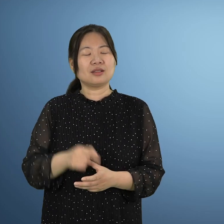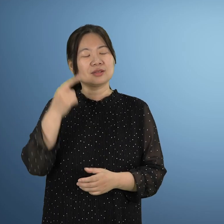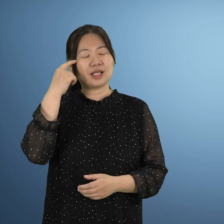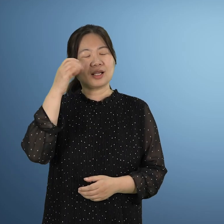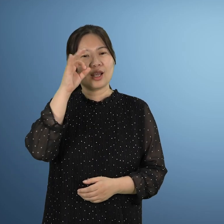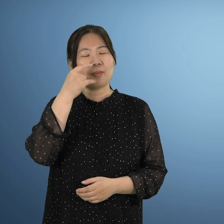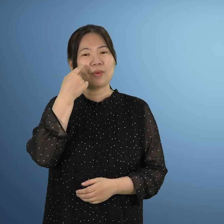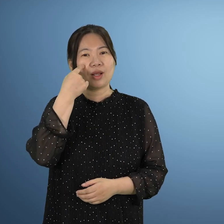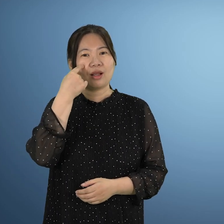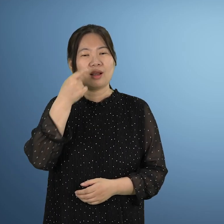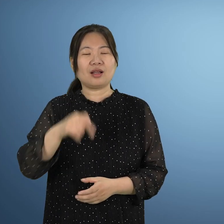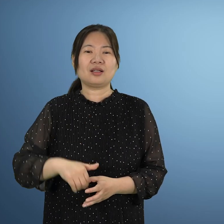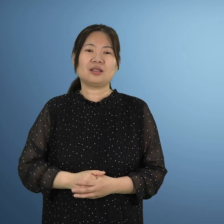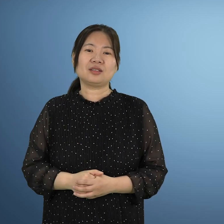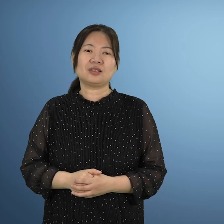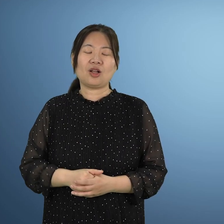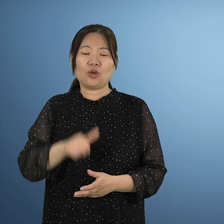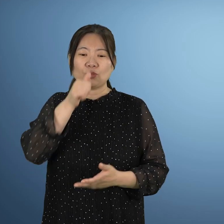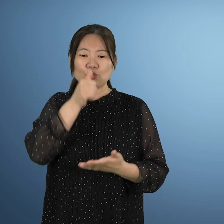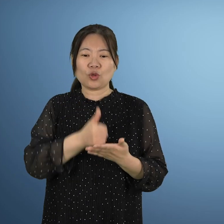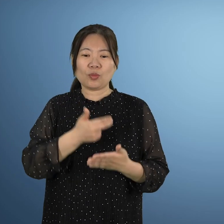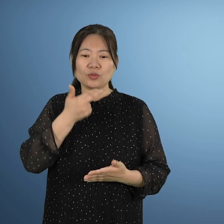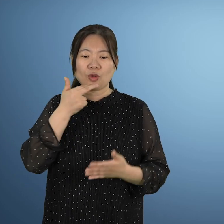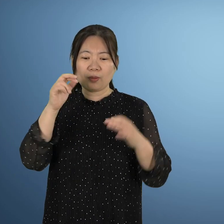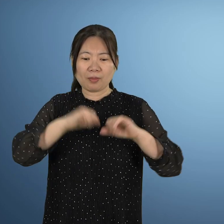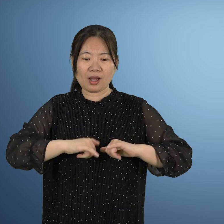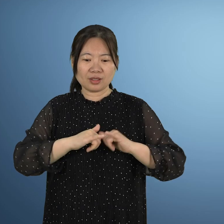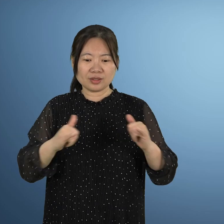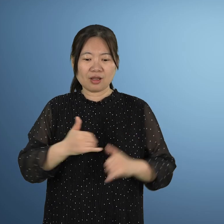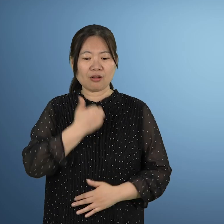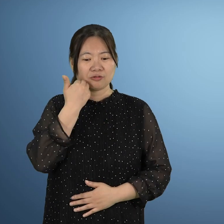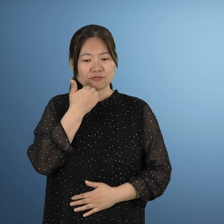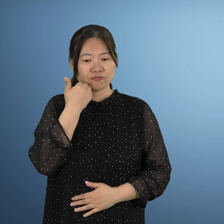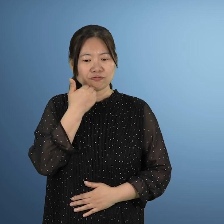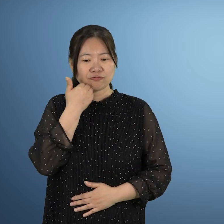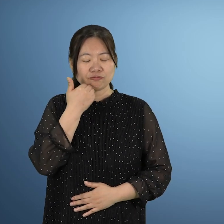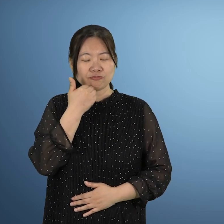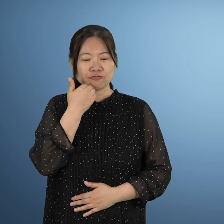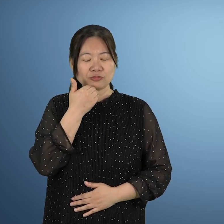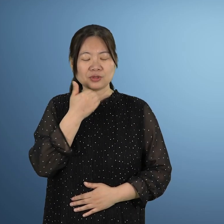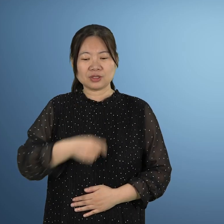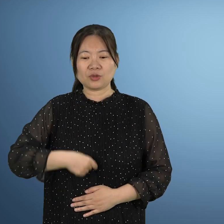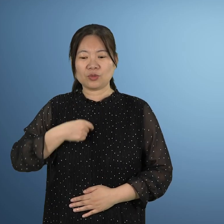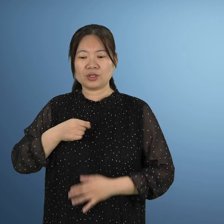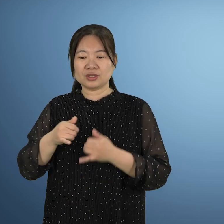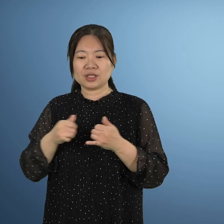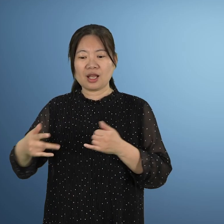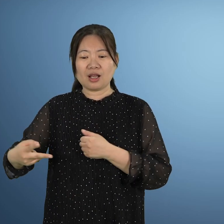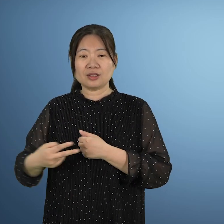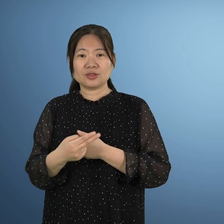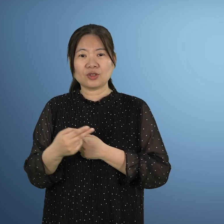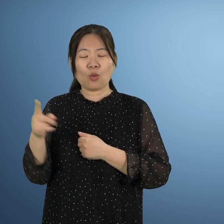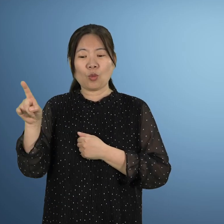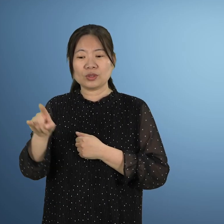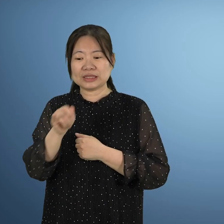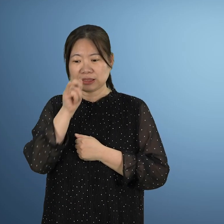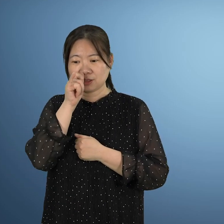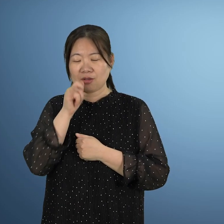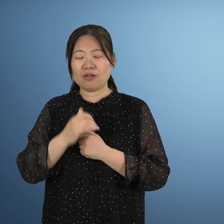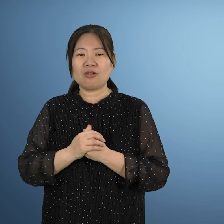생각하여 보라. 죄 없이 망한 자가 누구인가? 정직한 자의 끊어짐이 어디